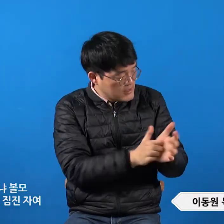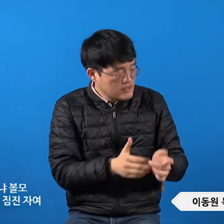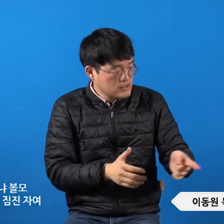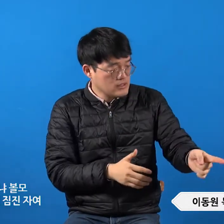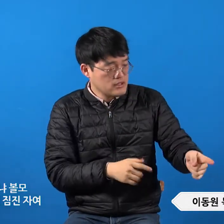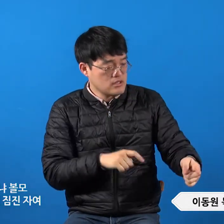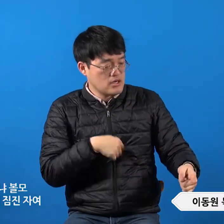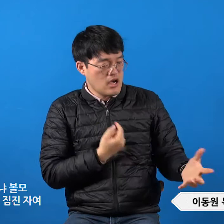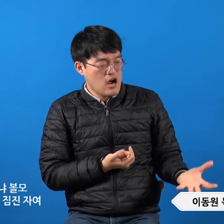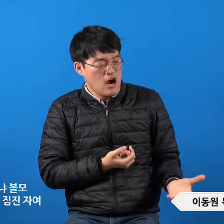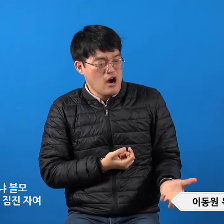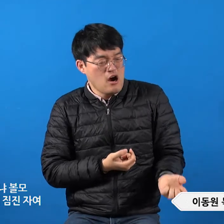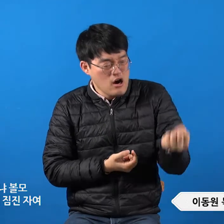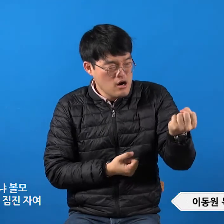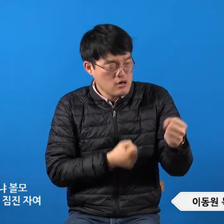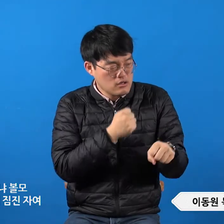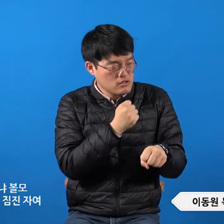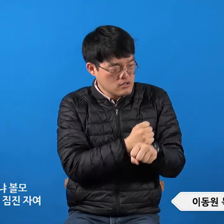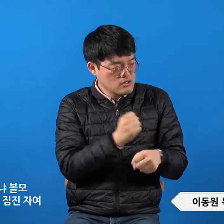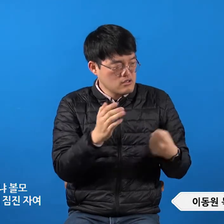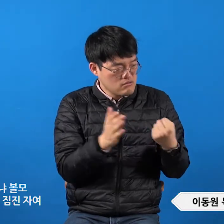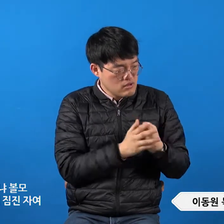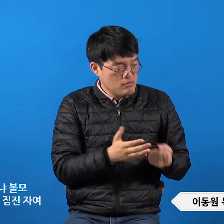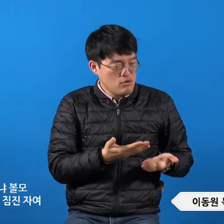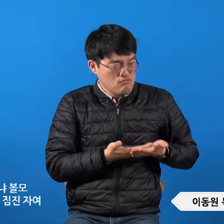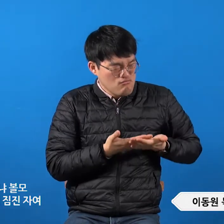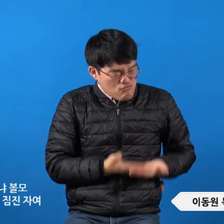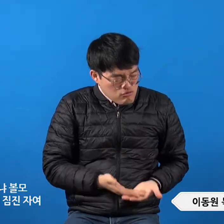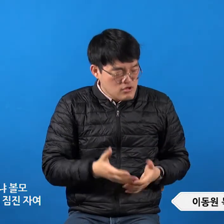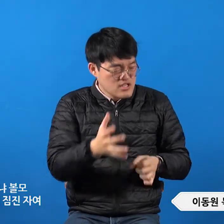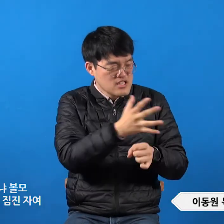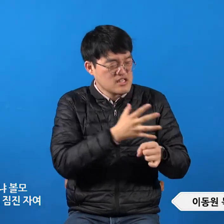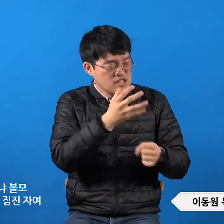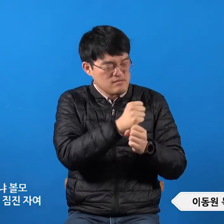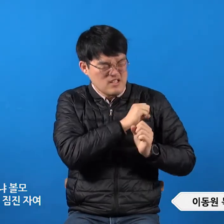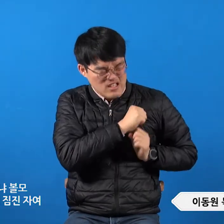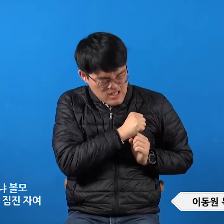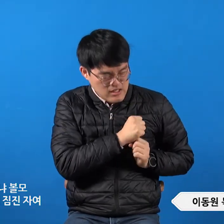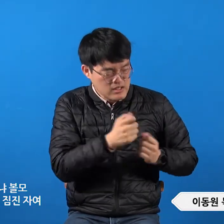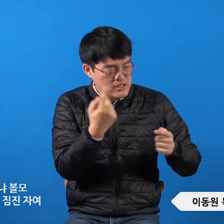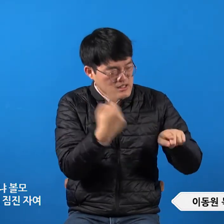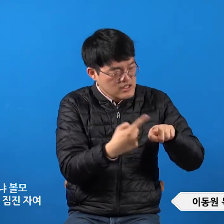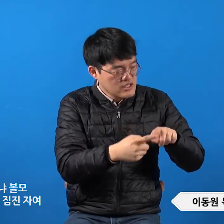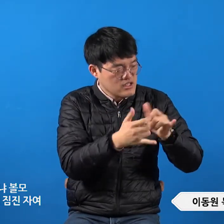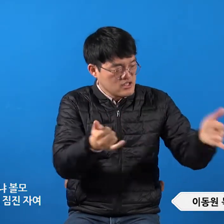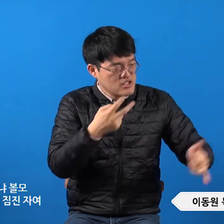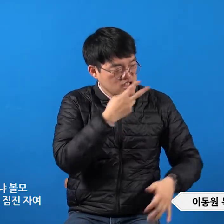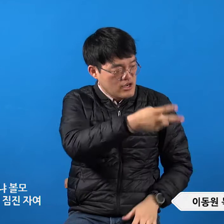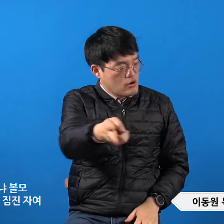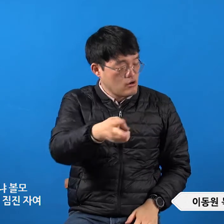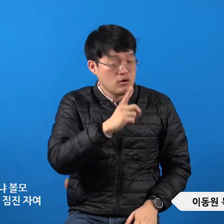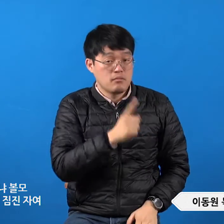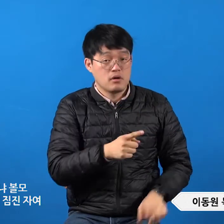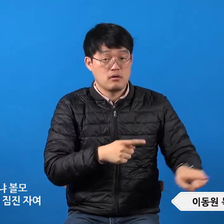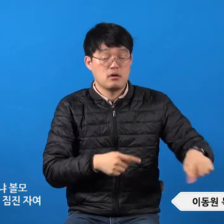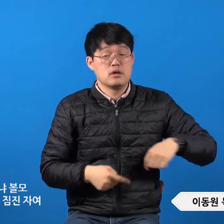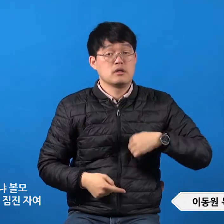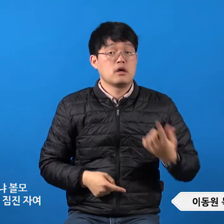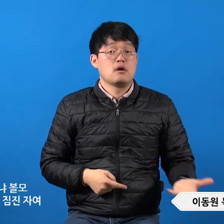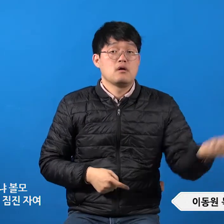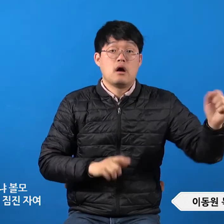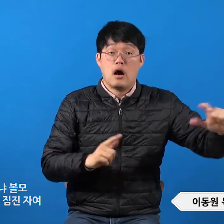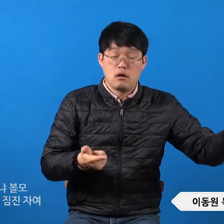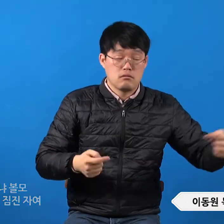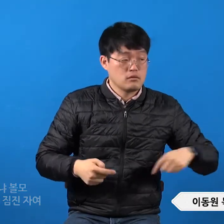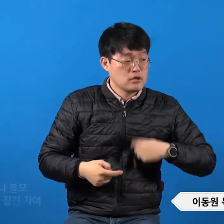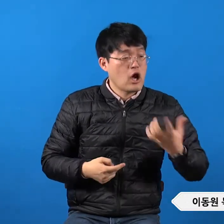이르겠느냐? 볼모 잡은 것으로 무겁게 짐진 자요. 자기 소유 아닌 것을 자기